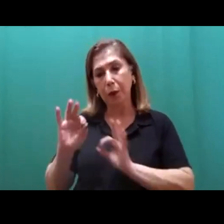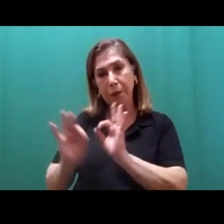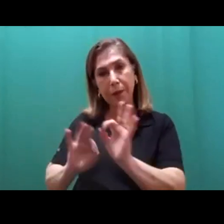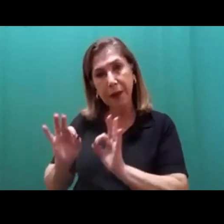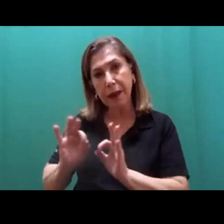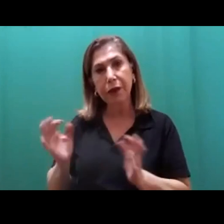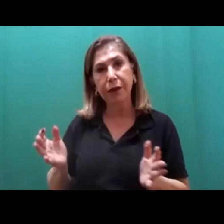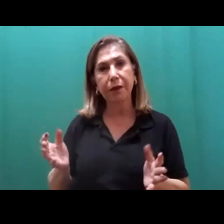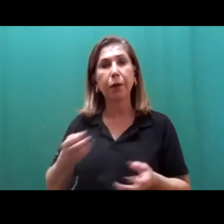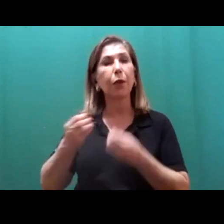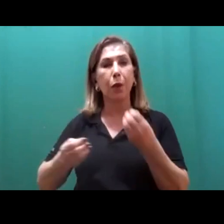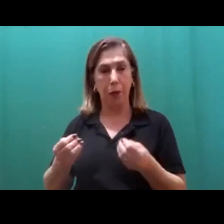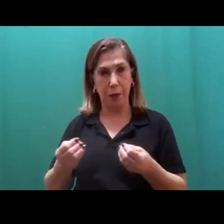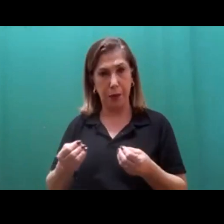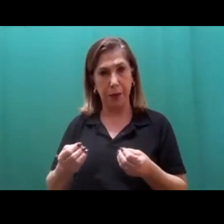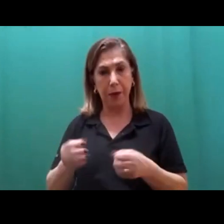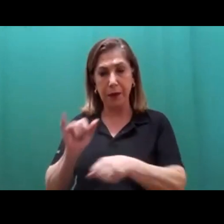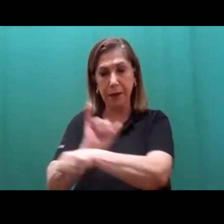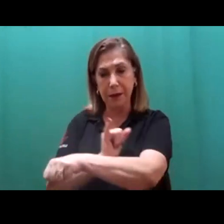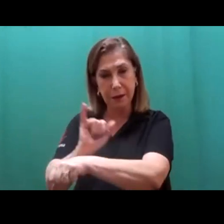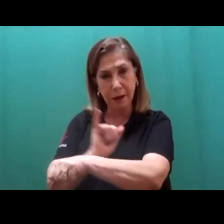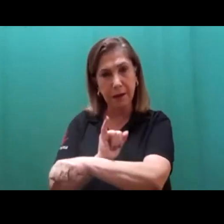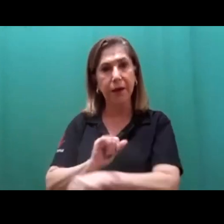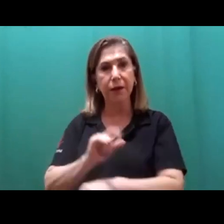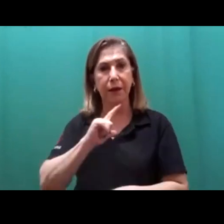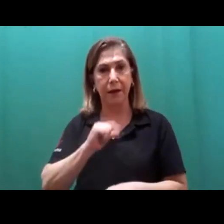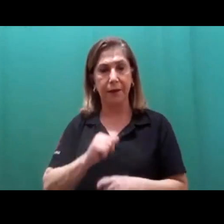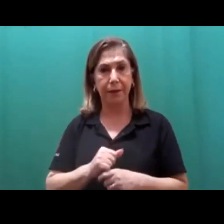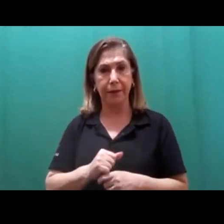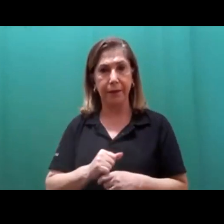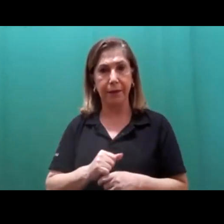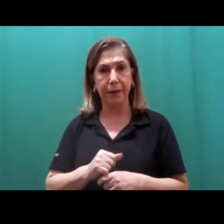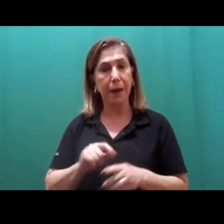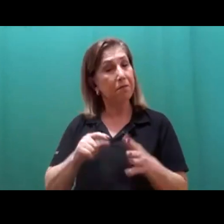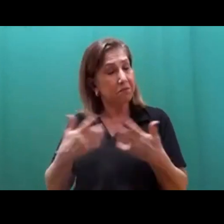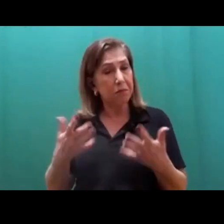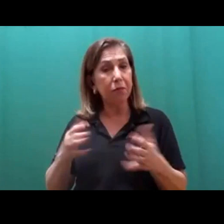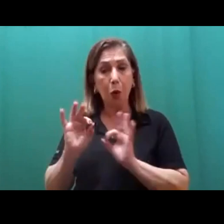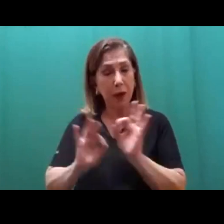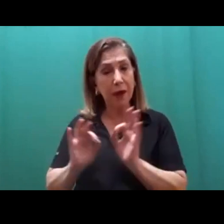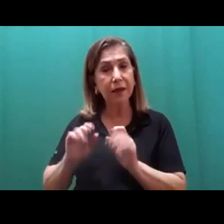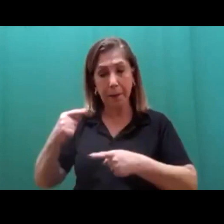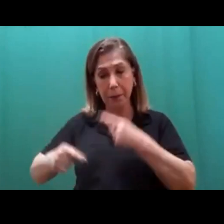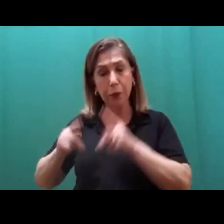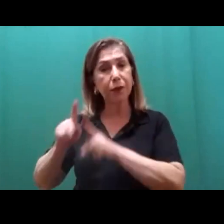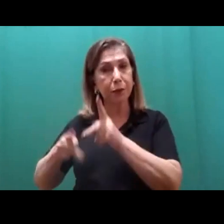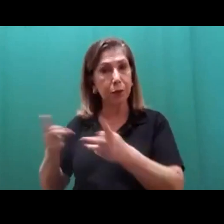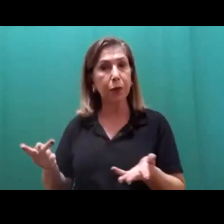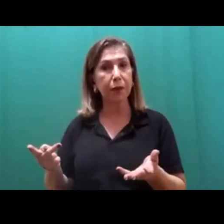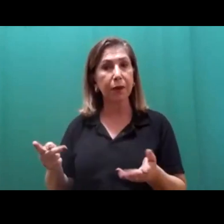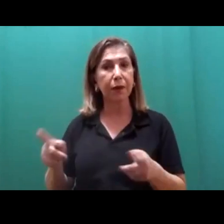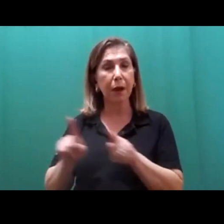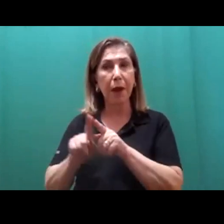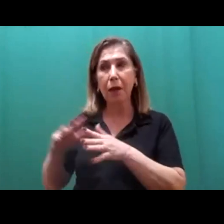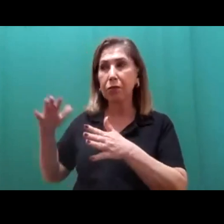ação política, sua estação estratégica, seja para formular políticas públicas, seja para gerar séries históricas,